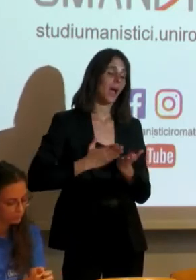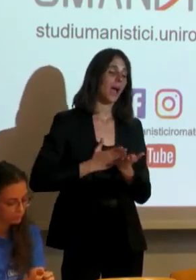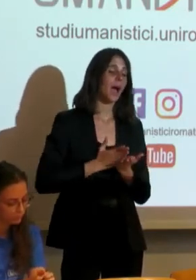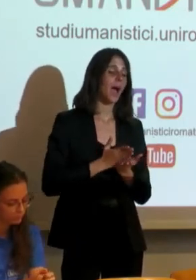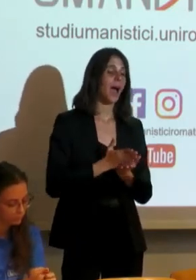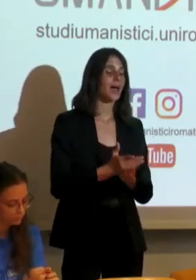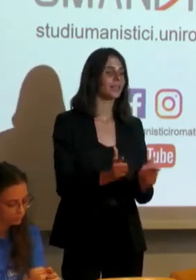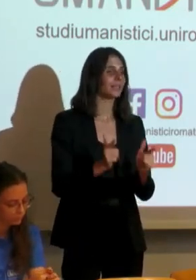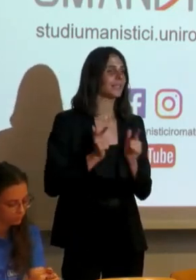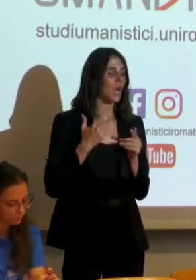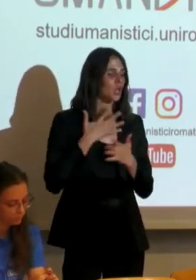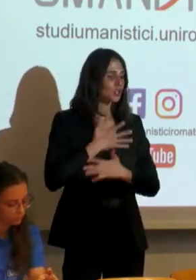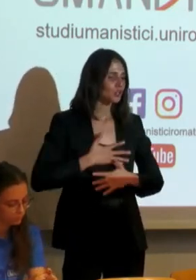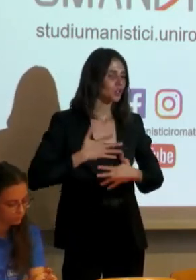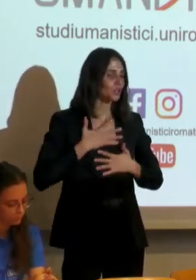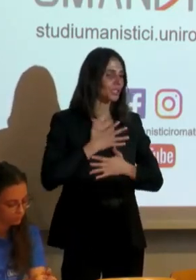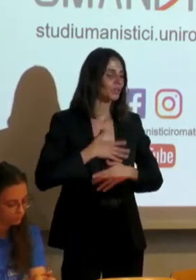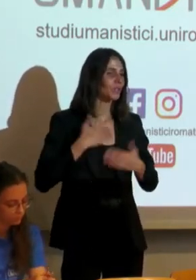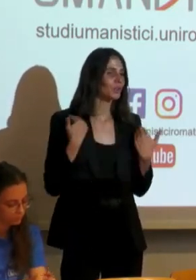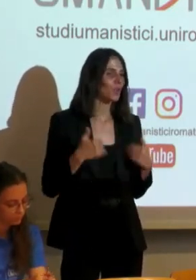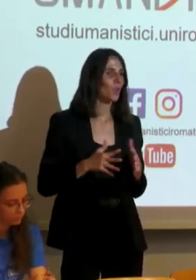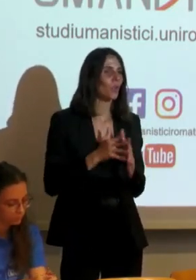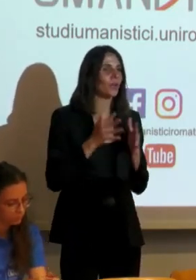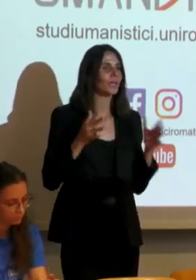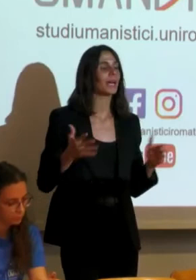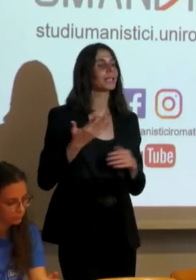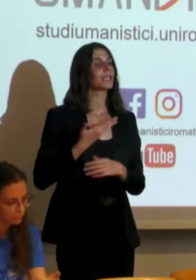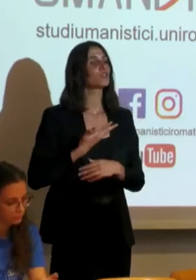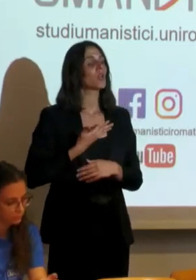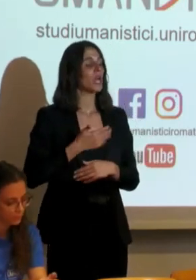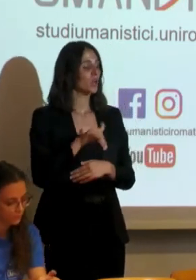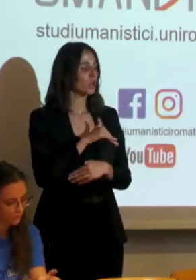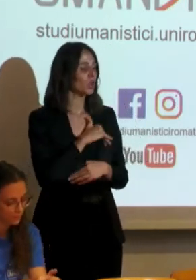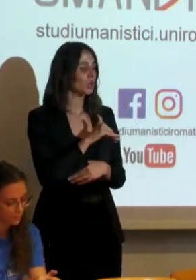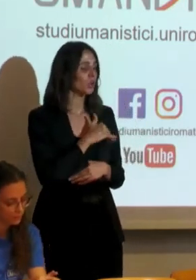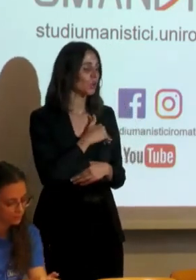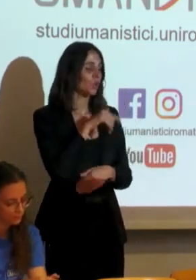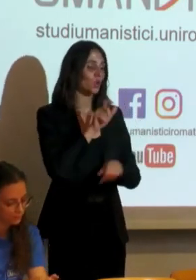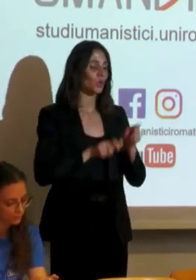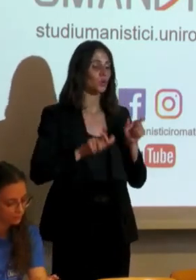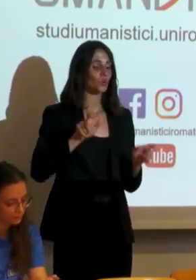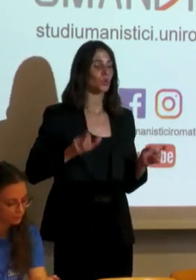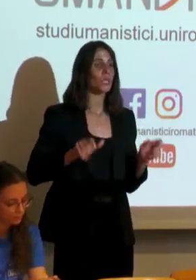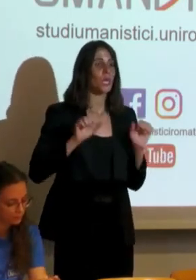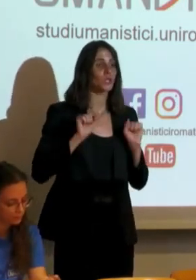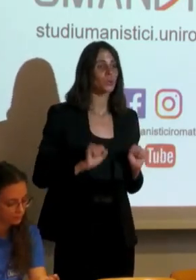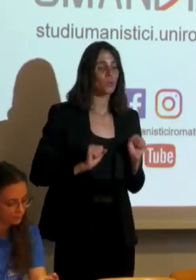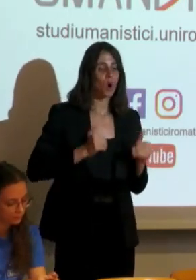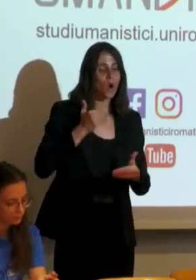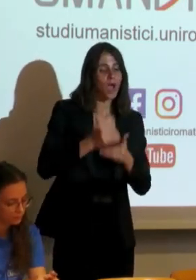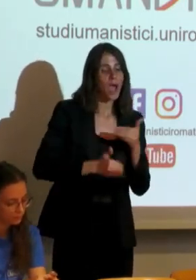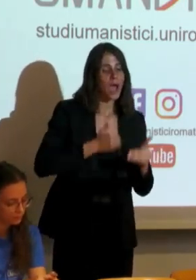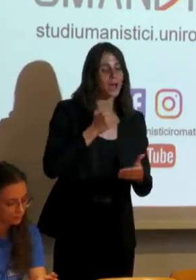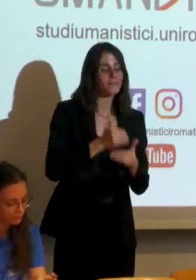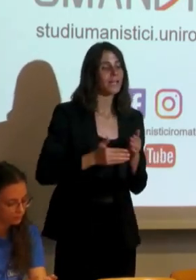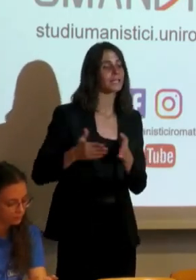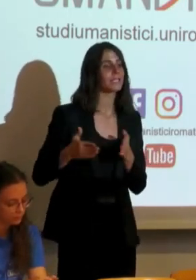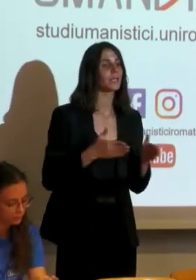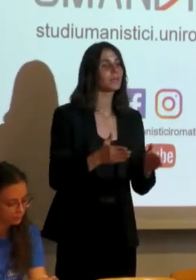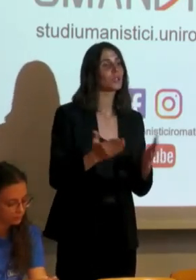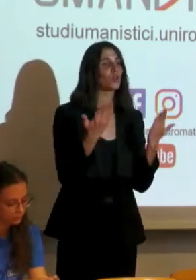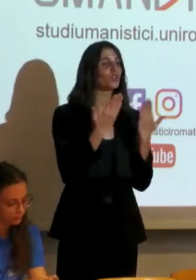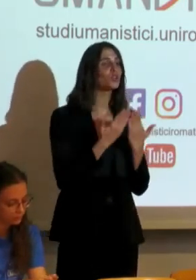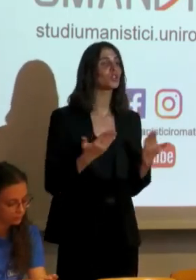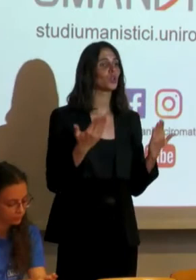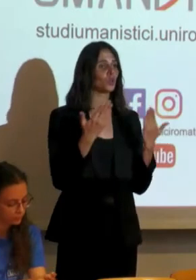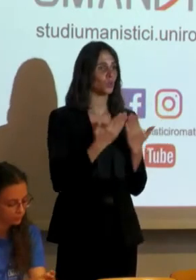grandi soddisfazioni. Abbiamo una serie di studenti che possono portare avanti il loro percorso di studi in un network di università, entrare